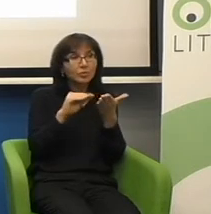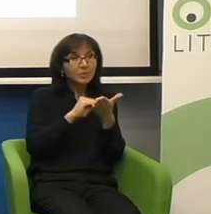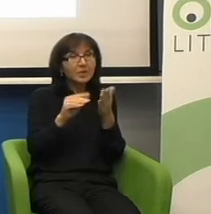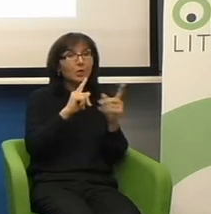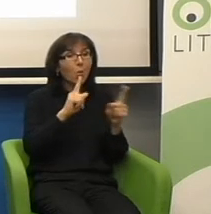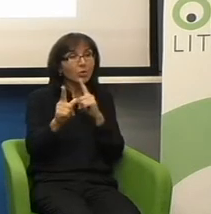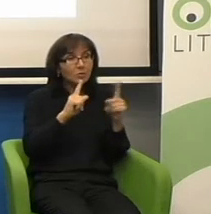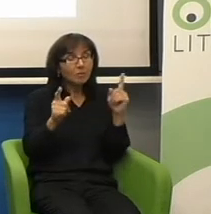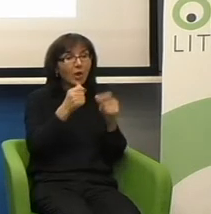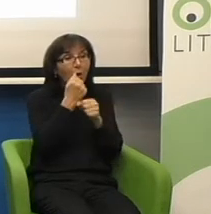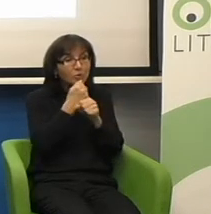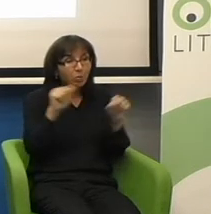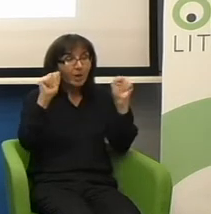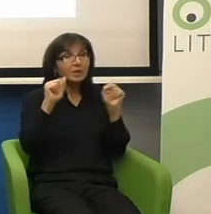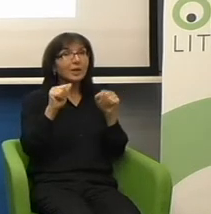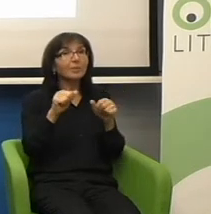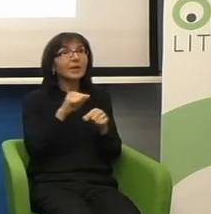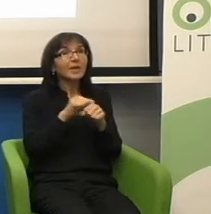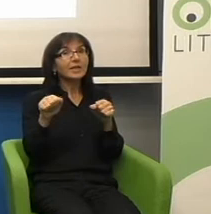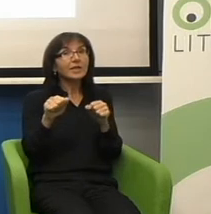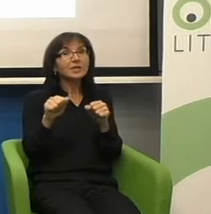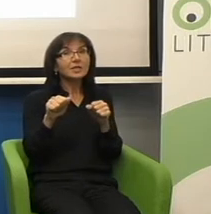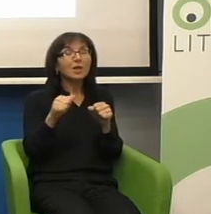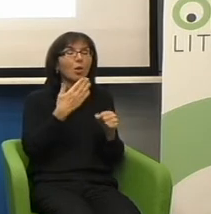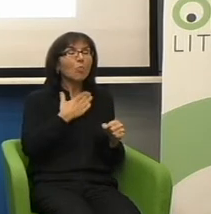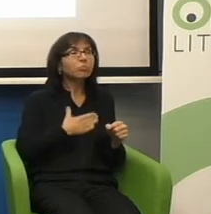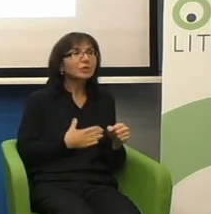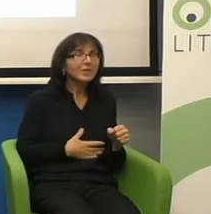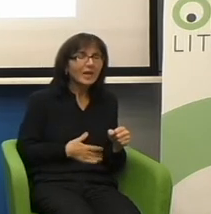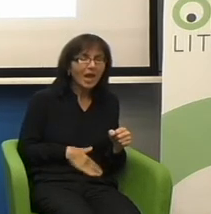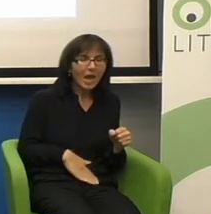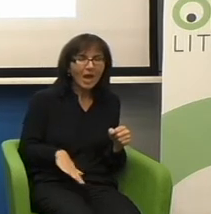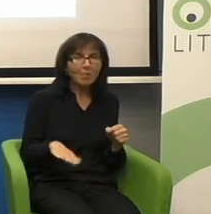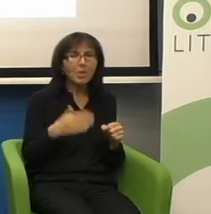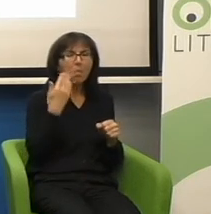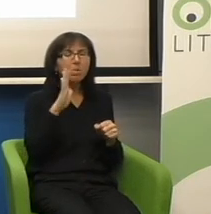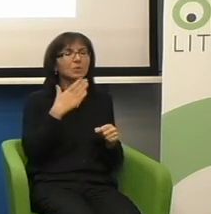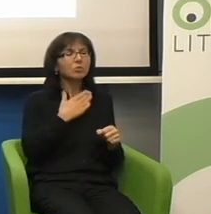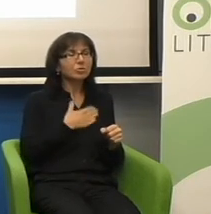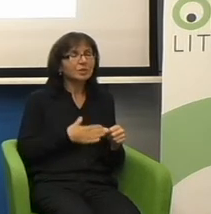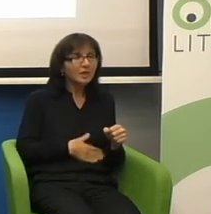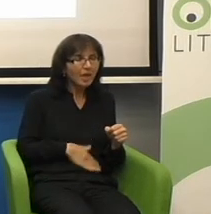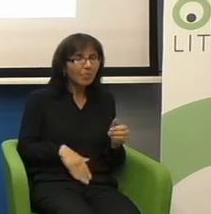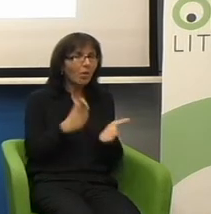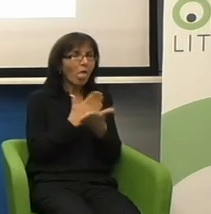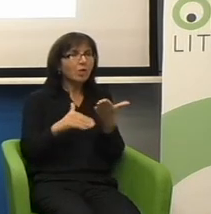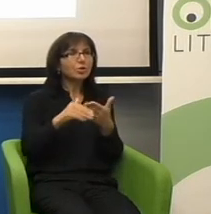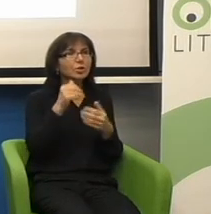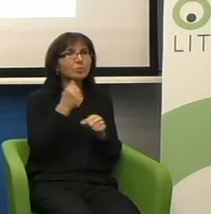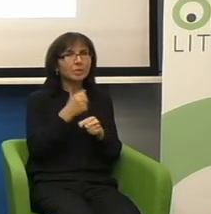rozmowy z bohaterami są po prostu czymś strasznie, strasznie przyjemnym. Najprzyjemniejszą częścią tej pracy.